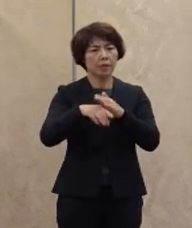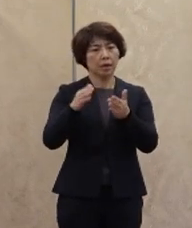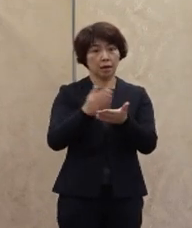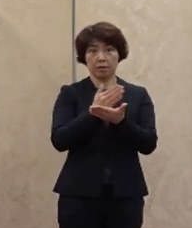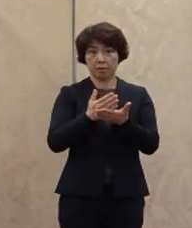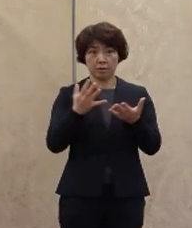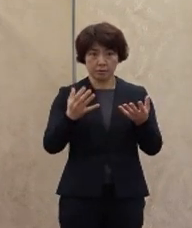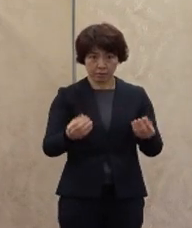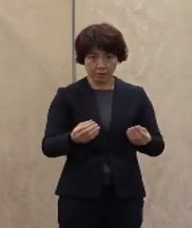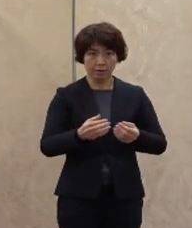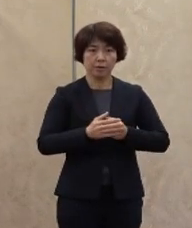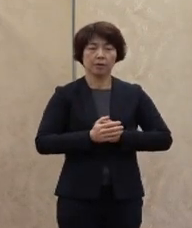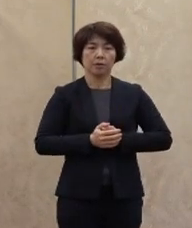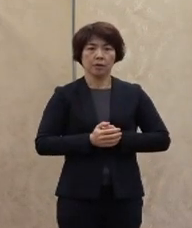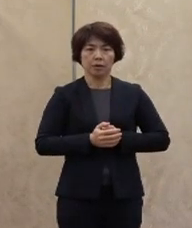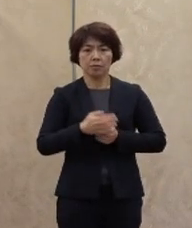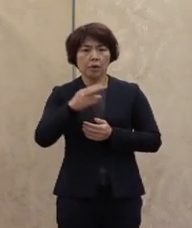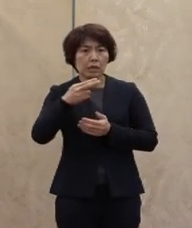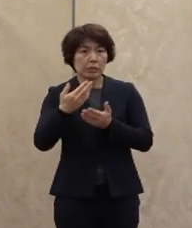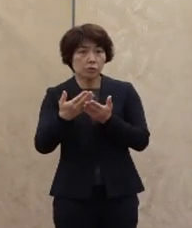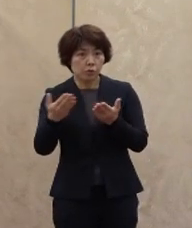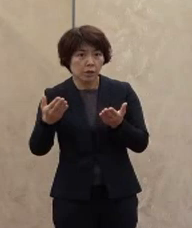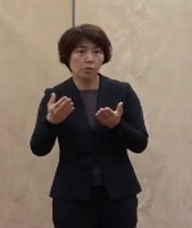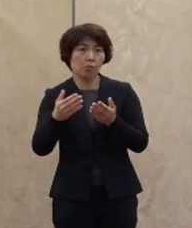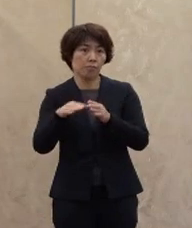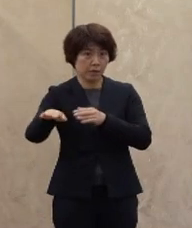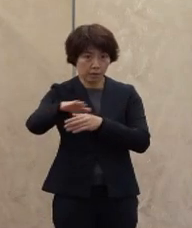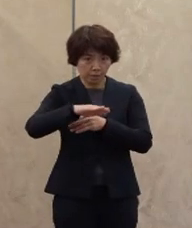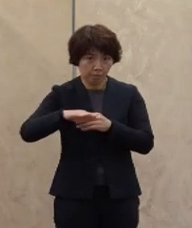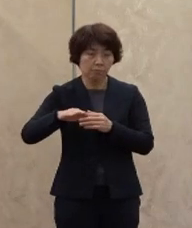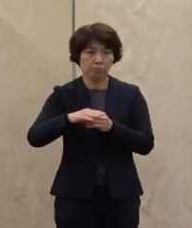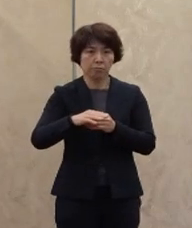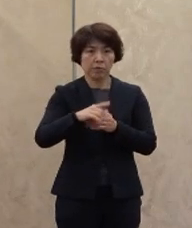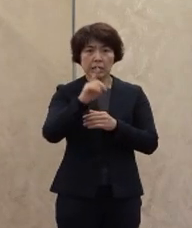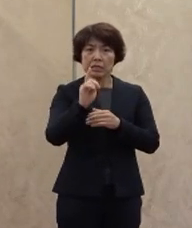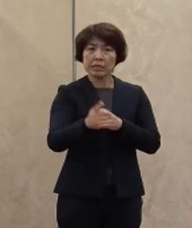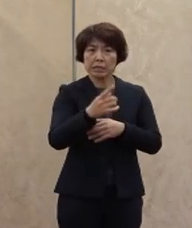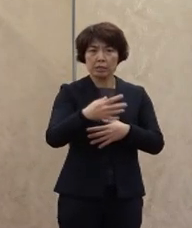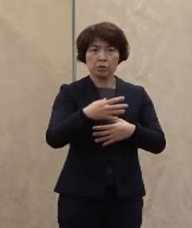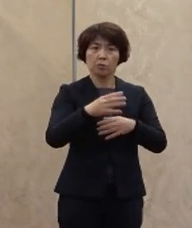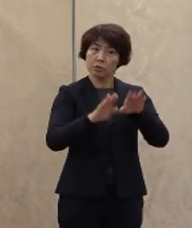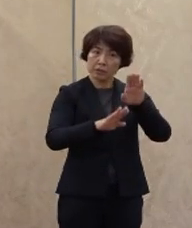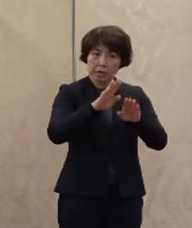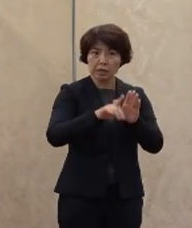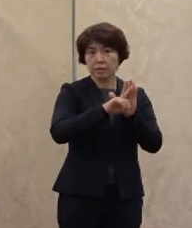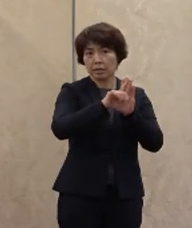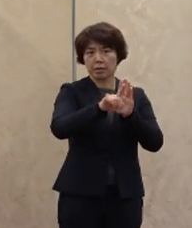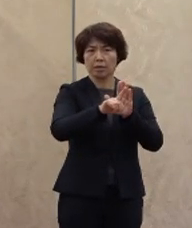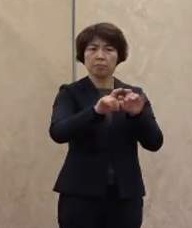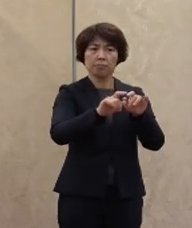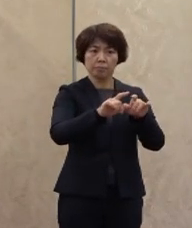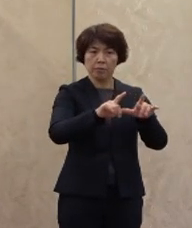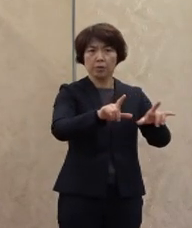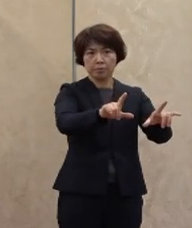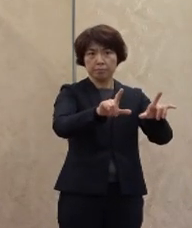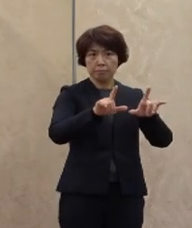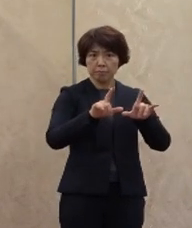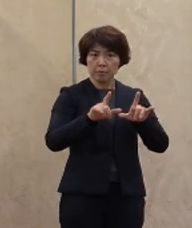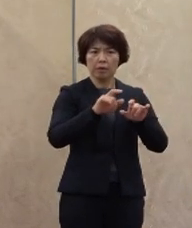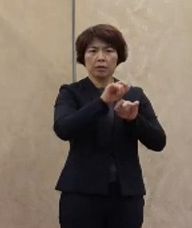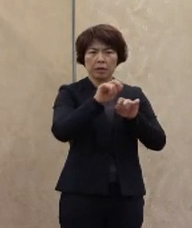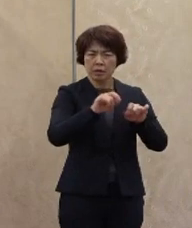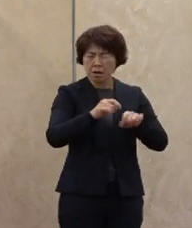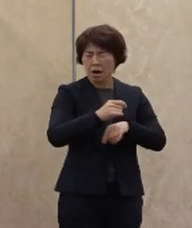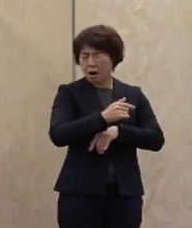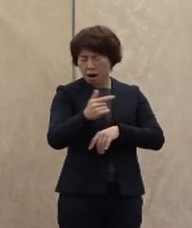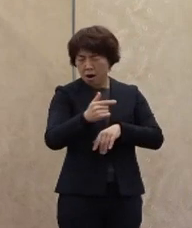ので、これは飲食店の皆さんや、この緊急事態宣言が出ることによって非常に大きなダメージを受ける皆さんもいらっし